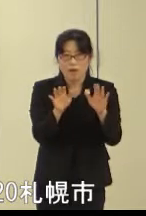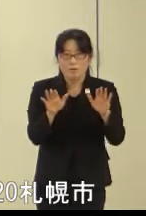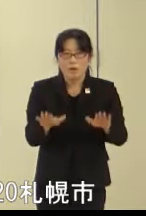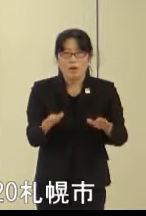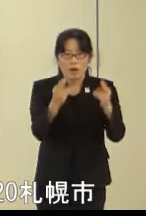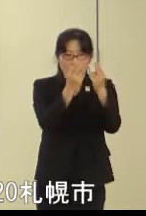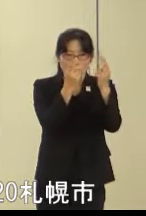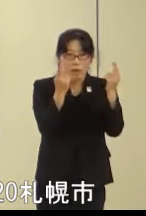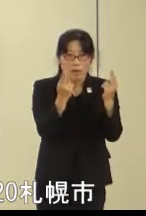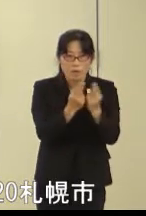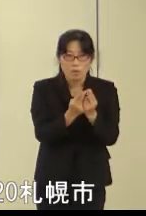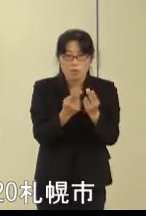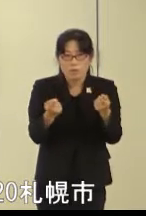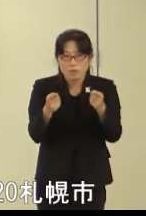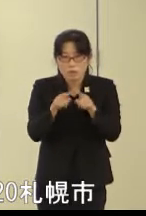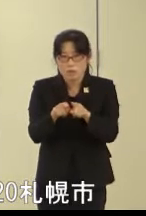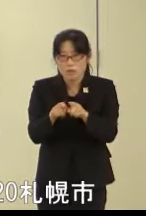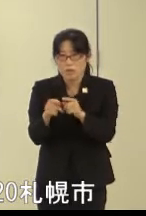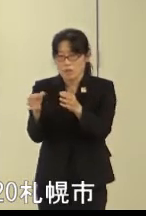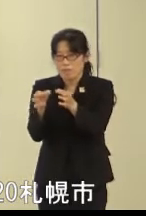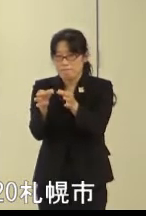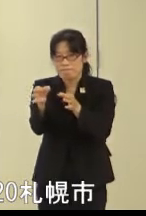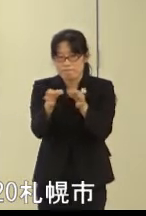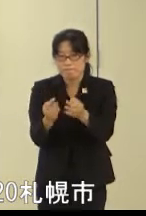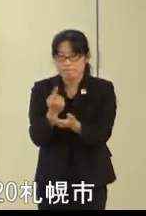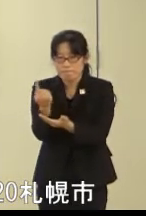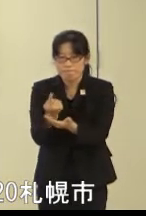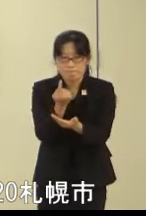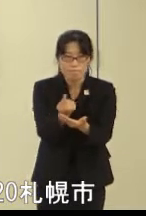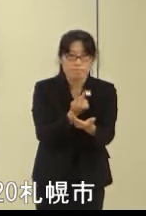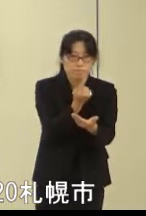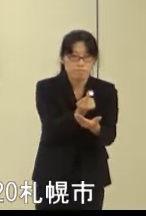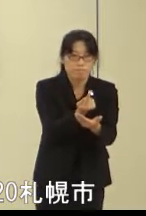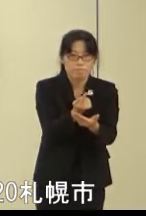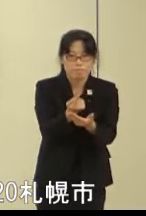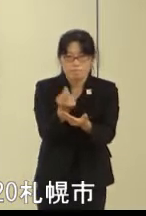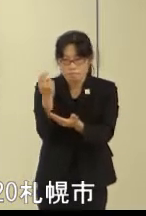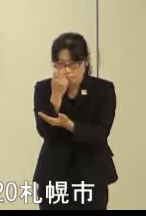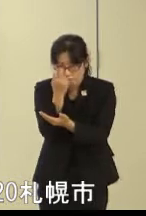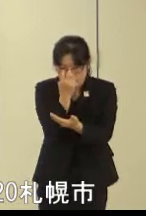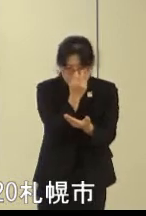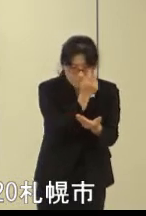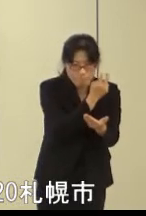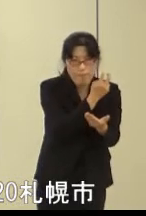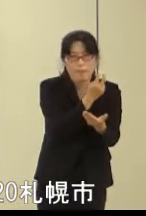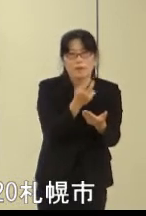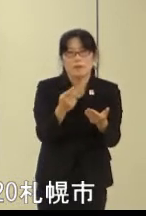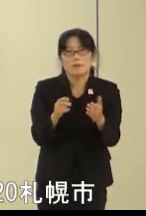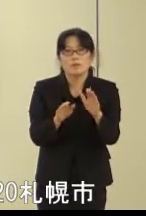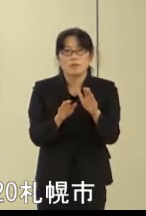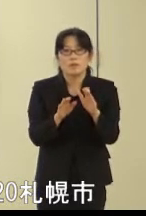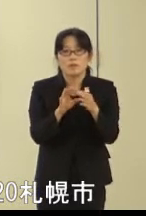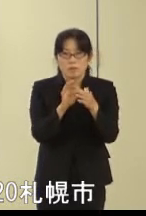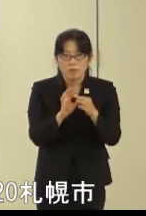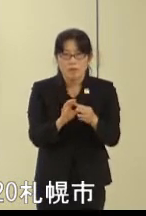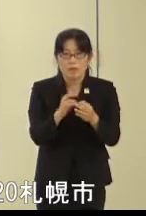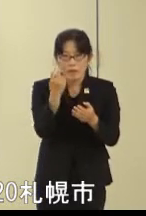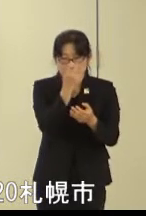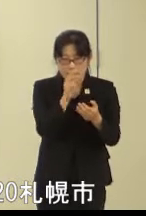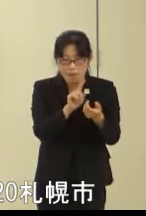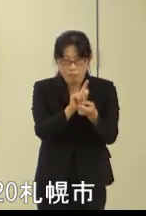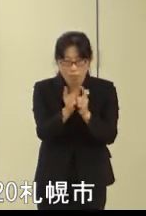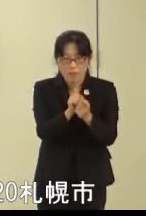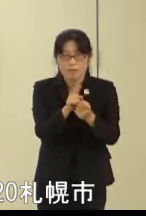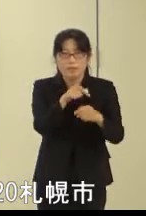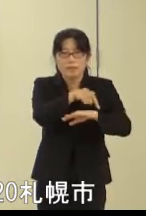各店舗を回ってのローラー作戦を行っておりますこういったところで感染防止をしっかりしていただくあるいは